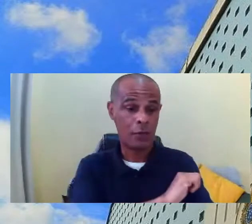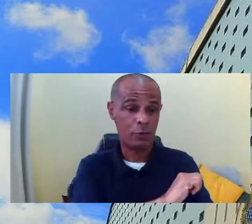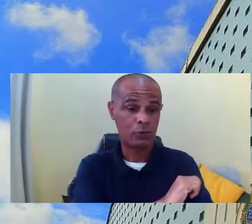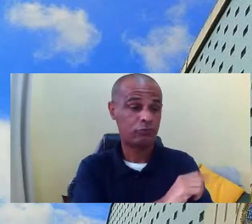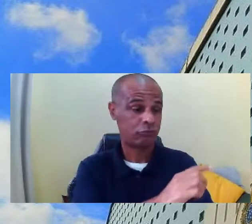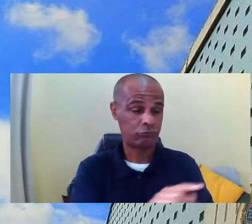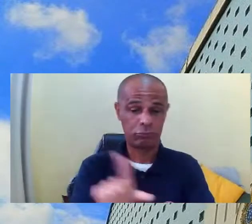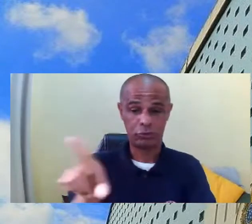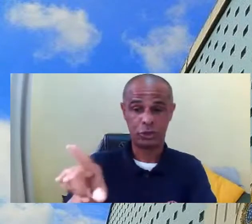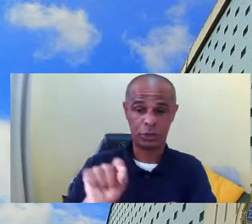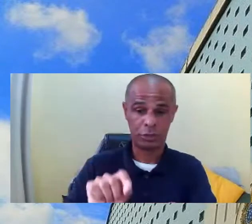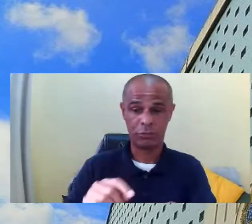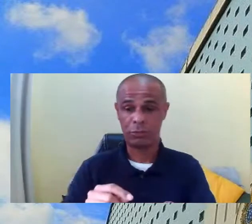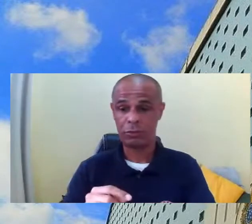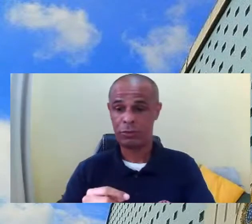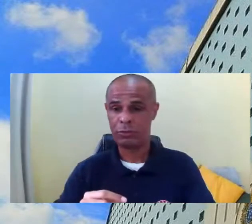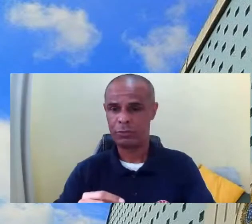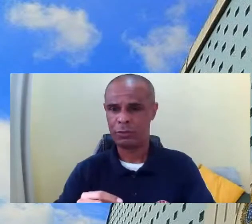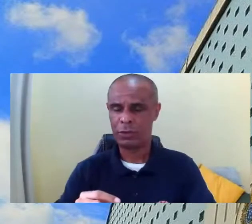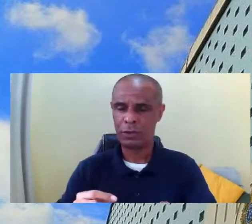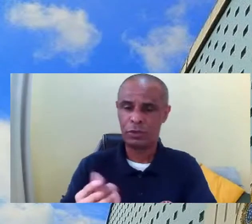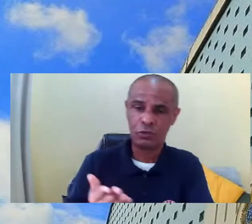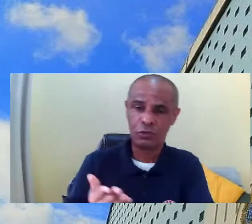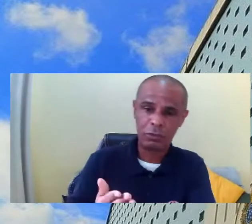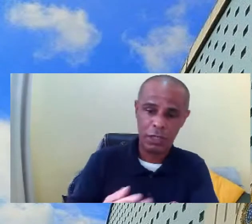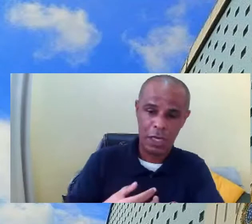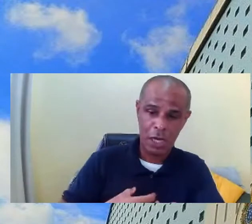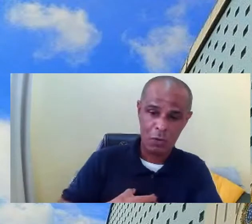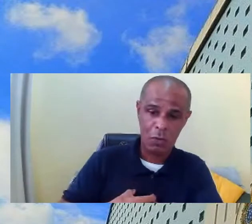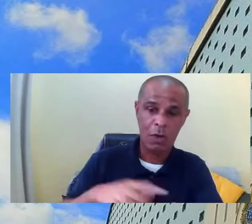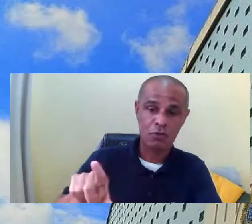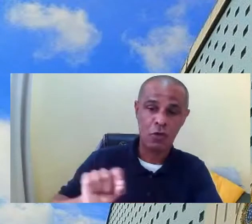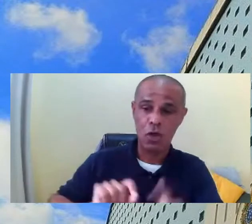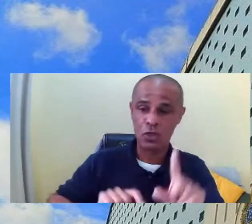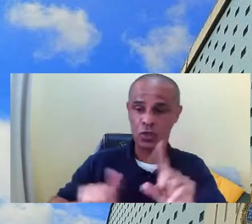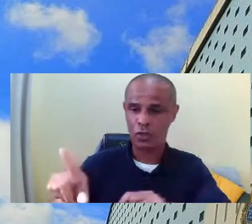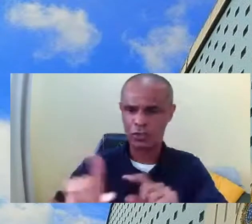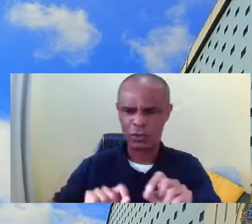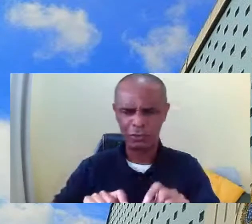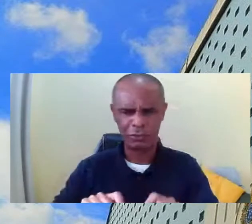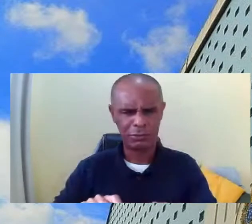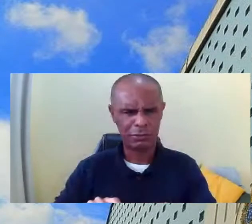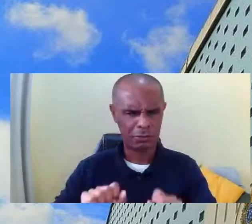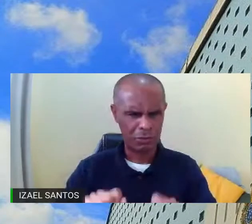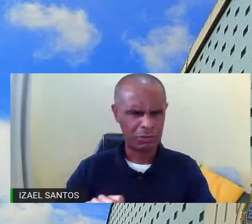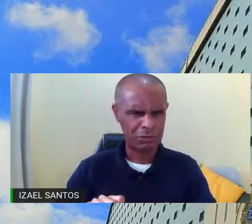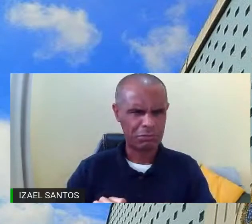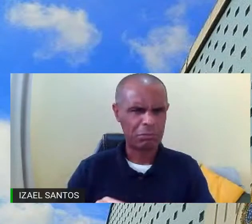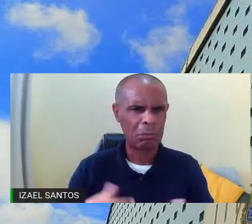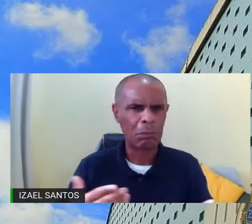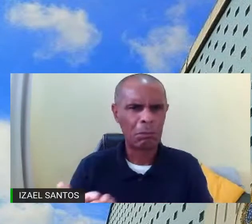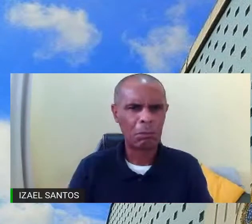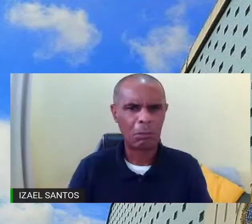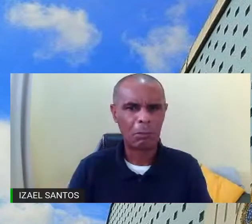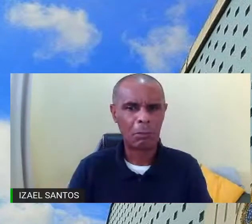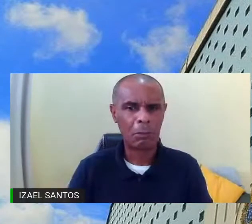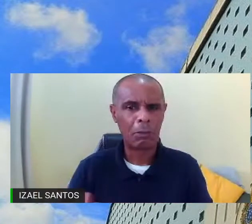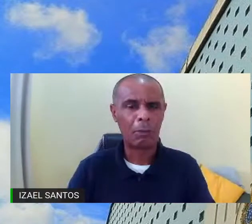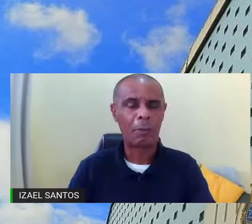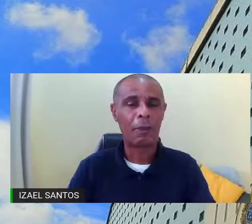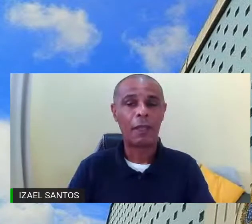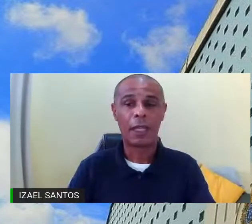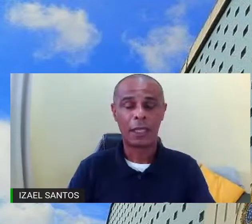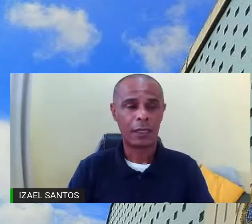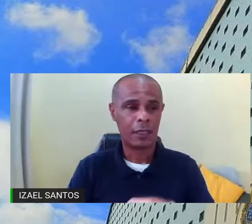que querem e o que não querem estudar. Como é que vai ser isso? A mesma questão se coloca para as demandas sociais e ambientais. Eles